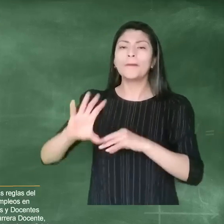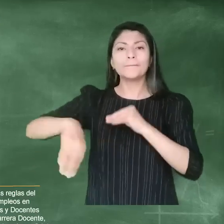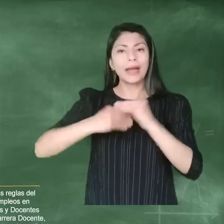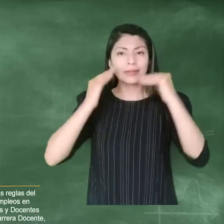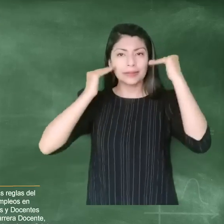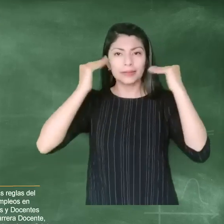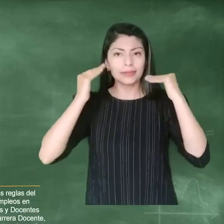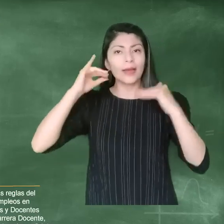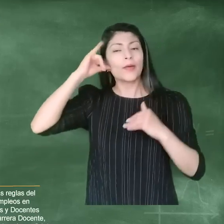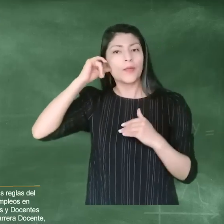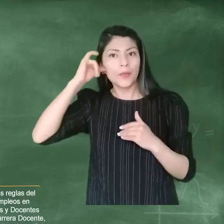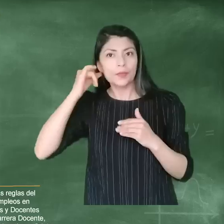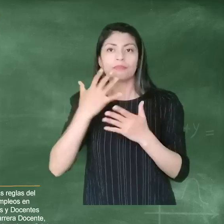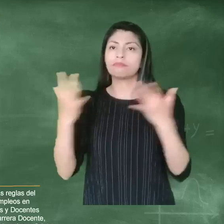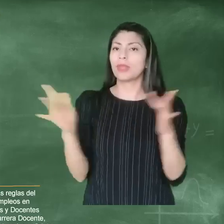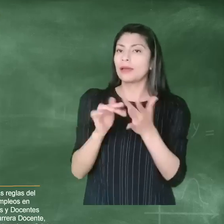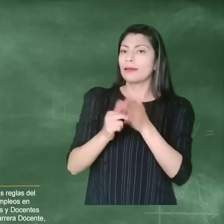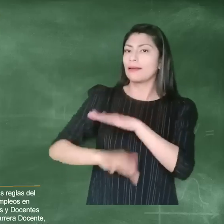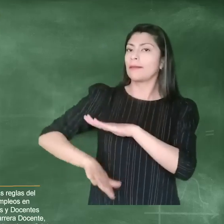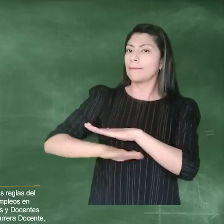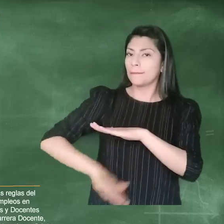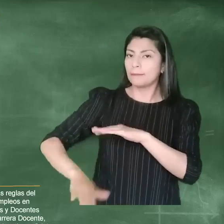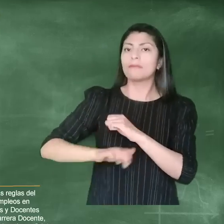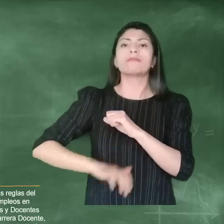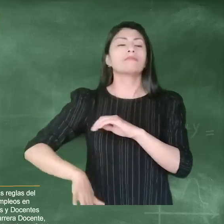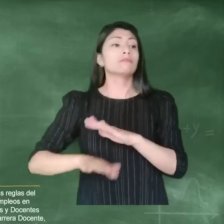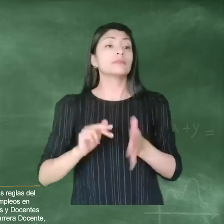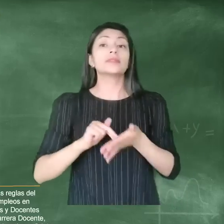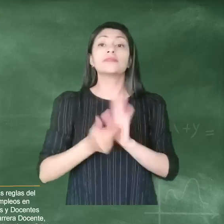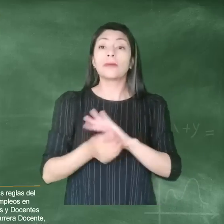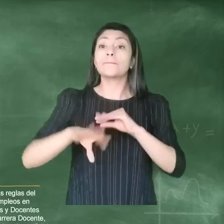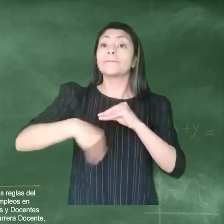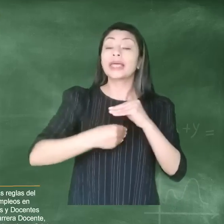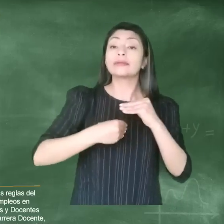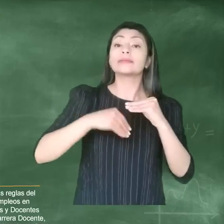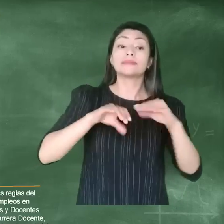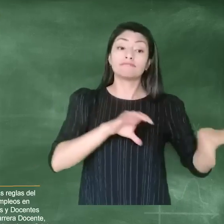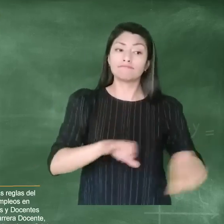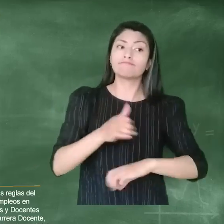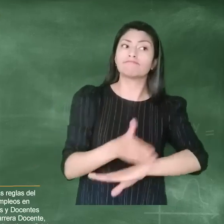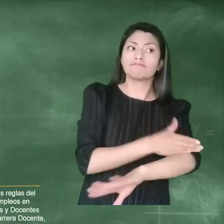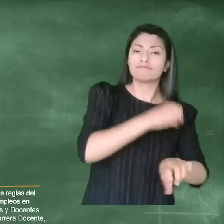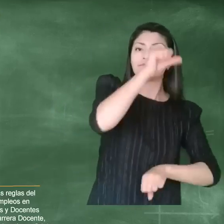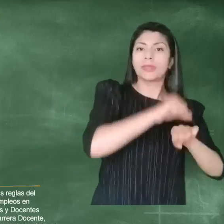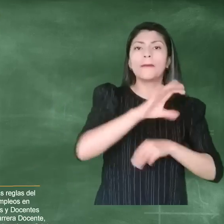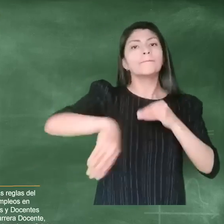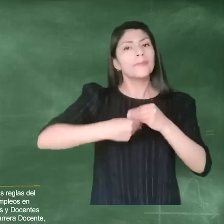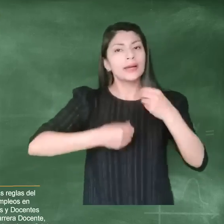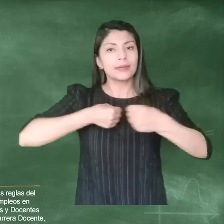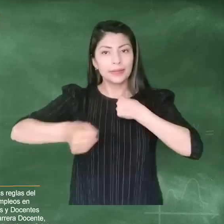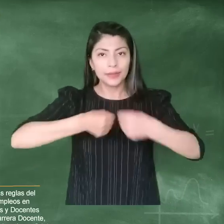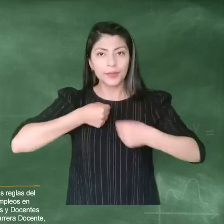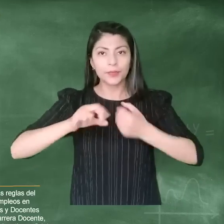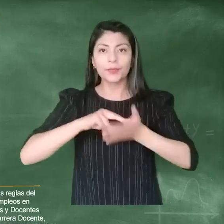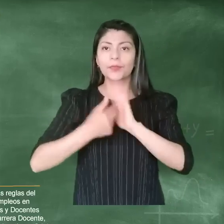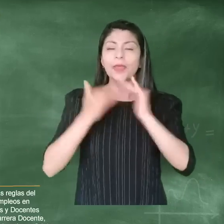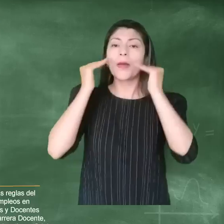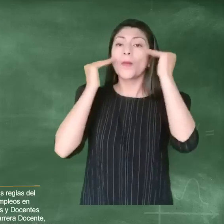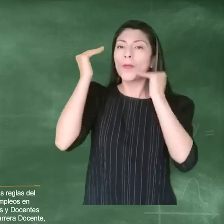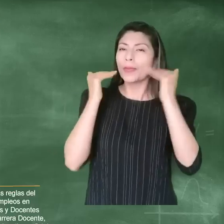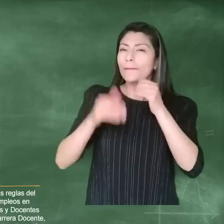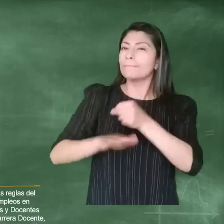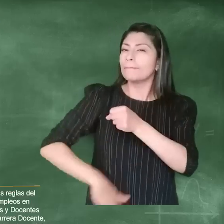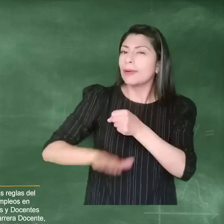y competencias básicas y la psicotécnica, la de valoración de antecedentes y entrevista. La prueba de